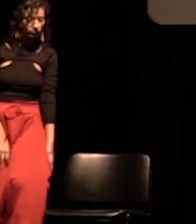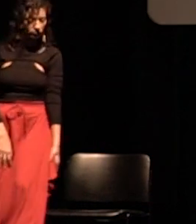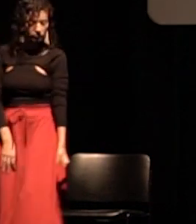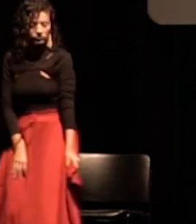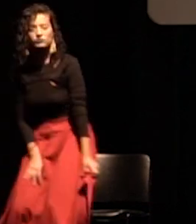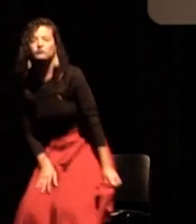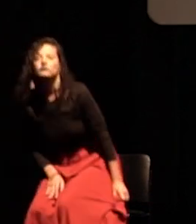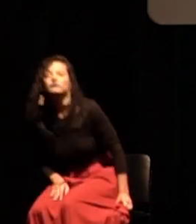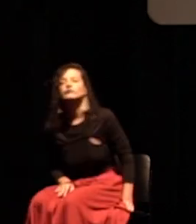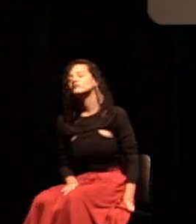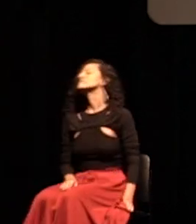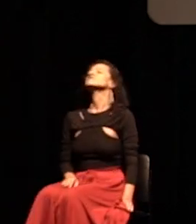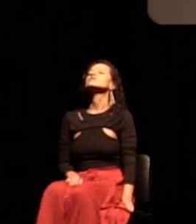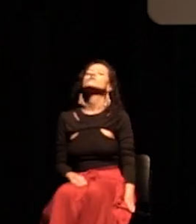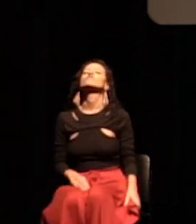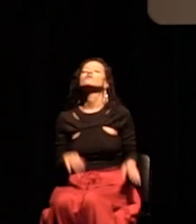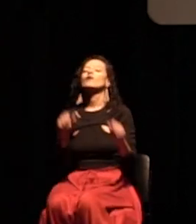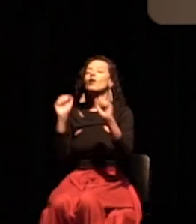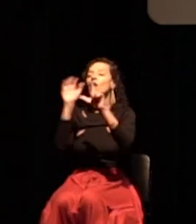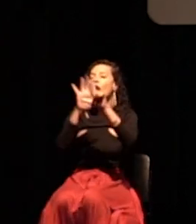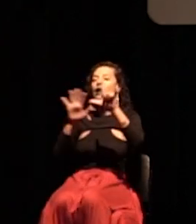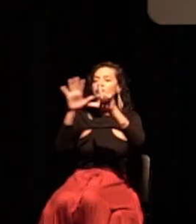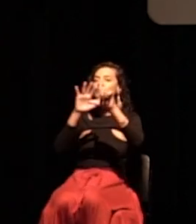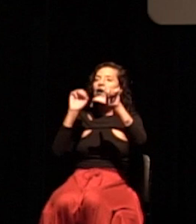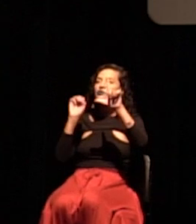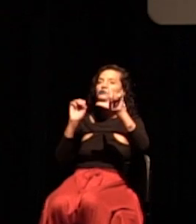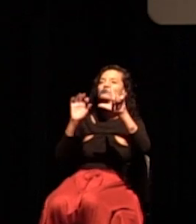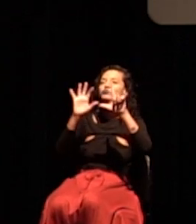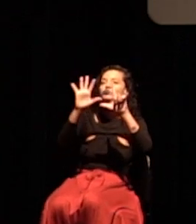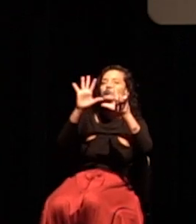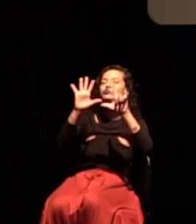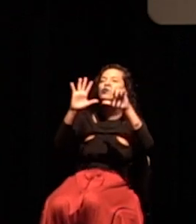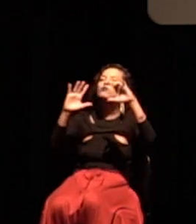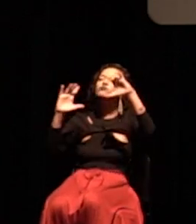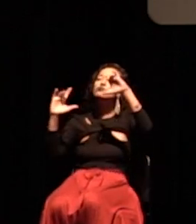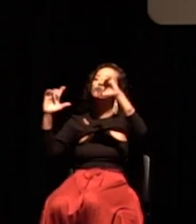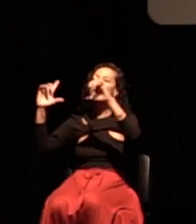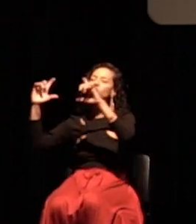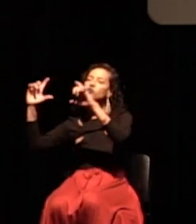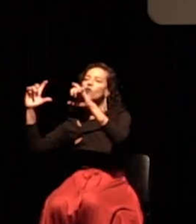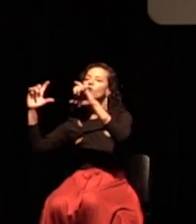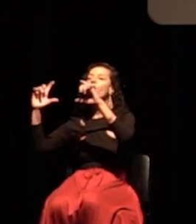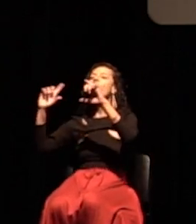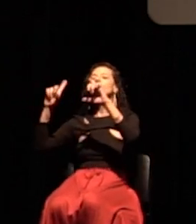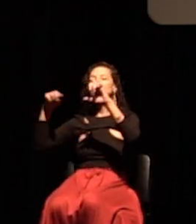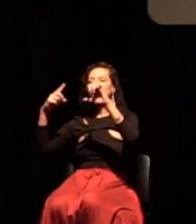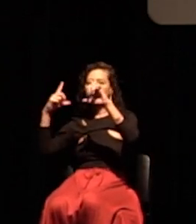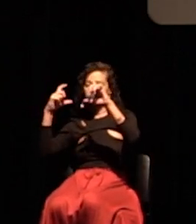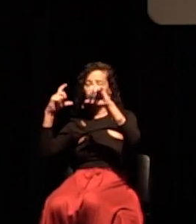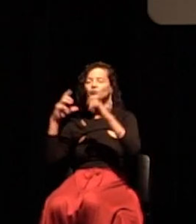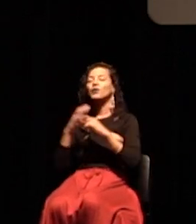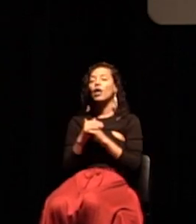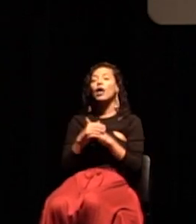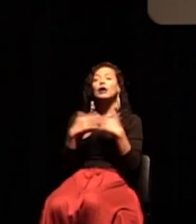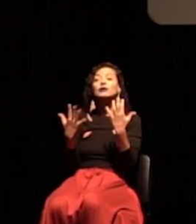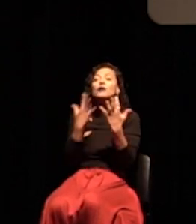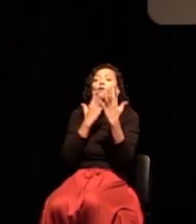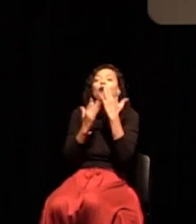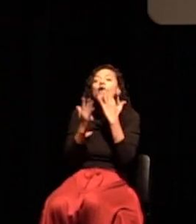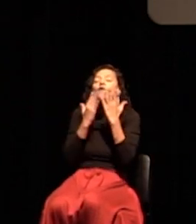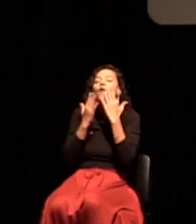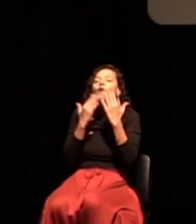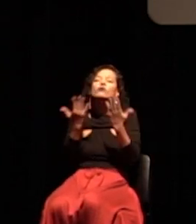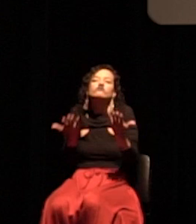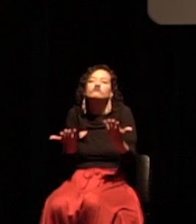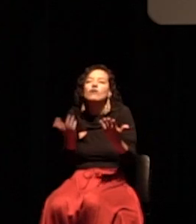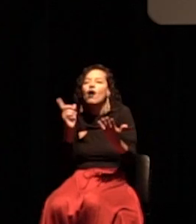filmes que foram surgindo Elements e Lightwork. Então, a cor, para mim, ela é constitutiva do início